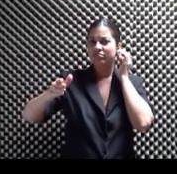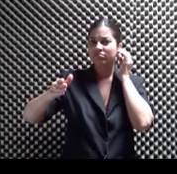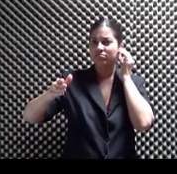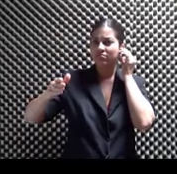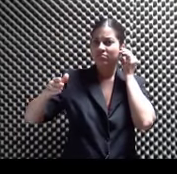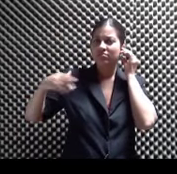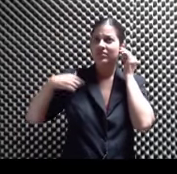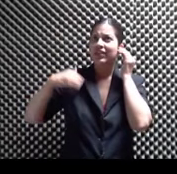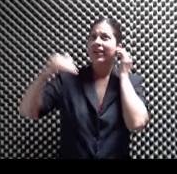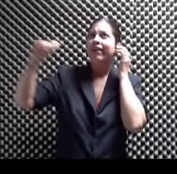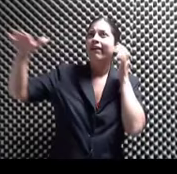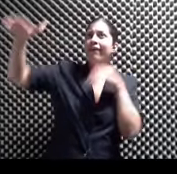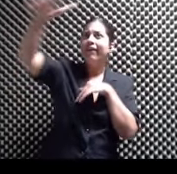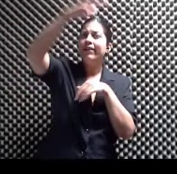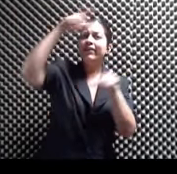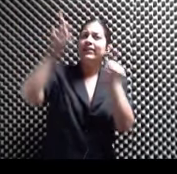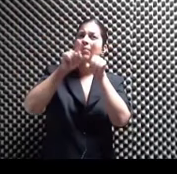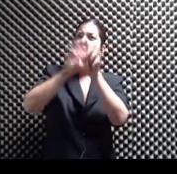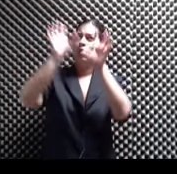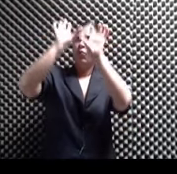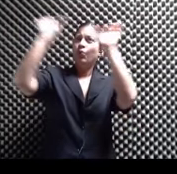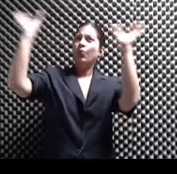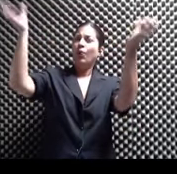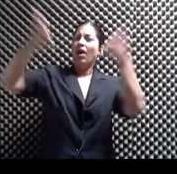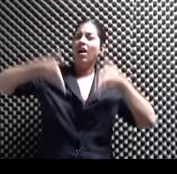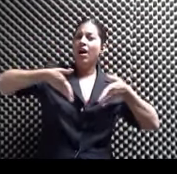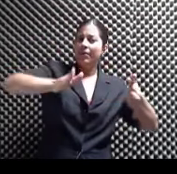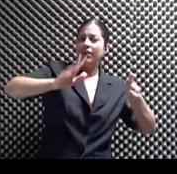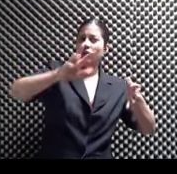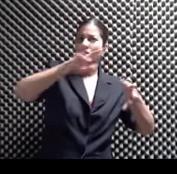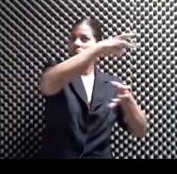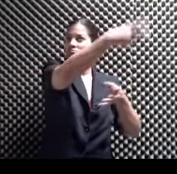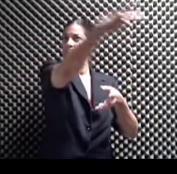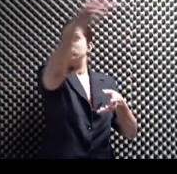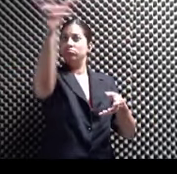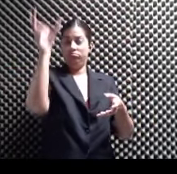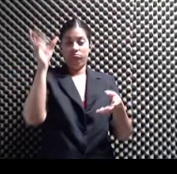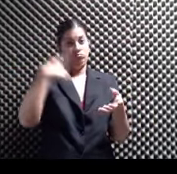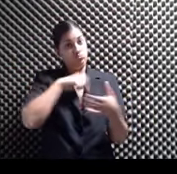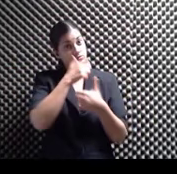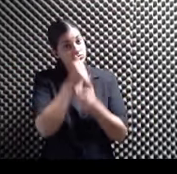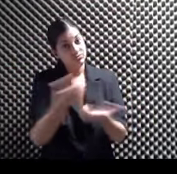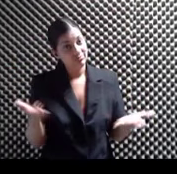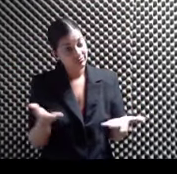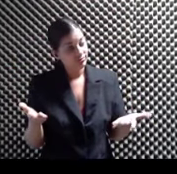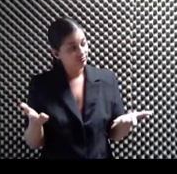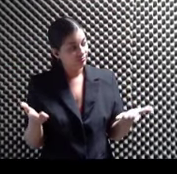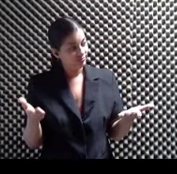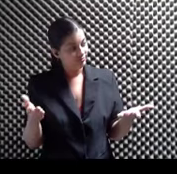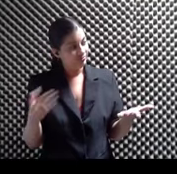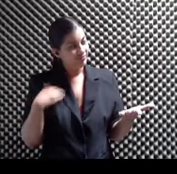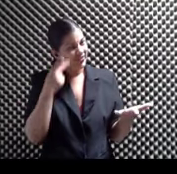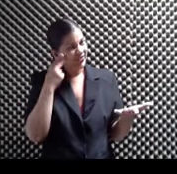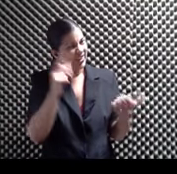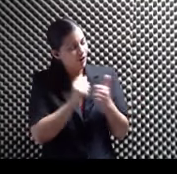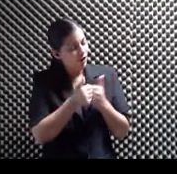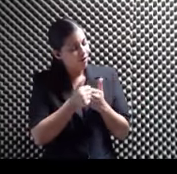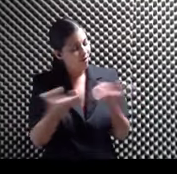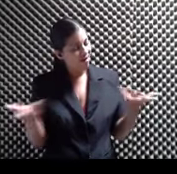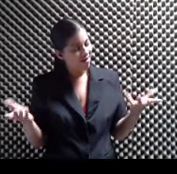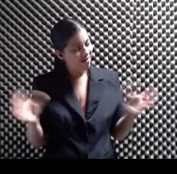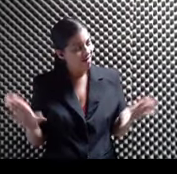Y arriba también hay como todo un andamiaje de caminos. Y nos interesa como que... experimentar. Ver